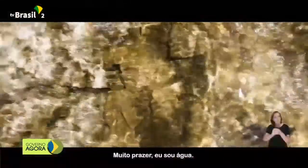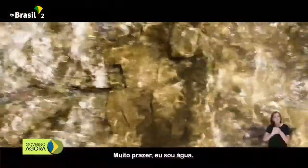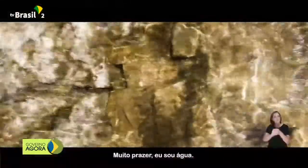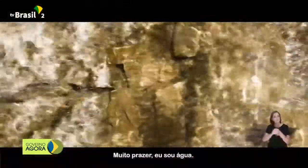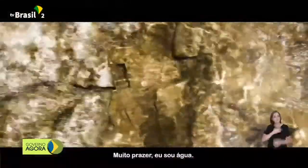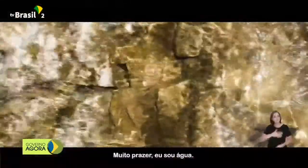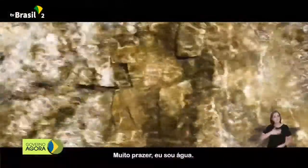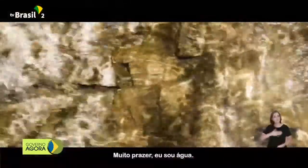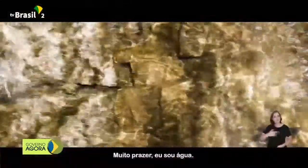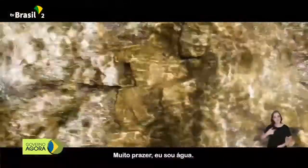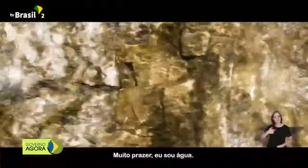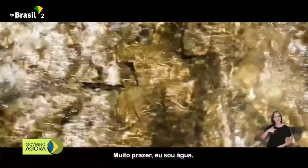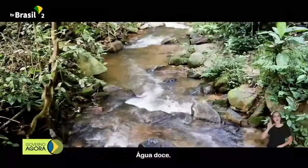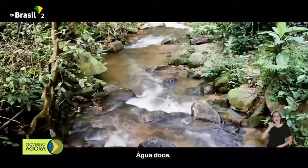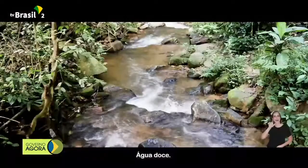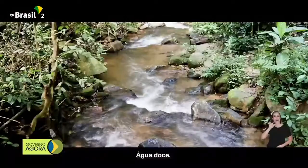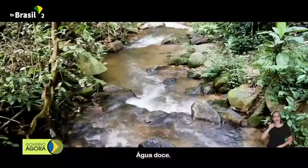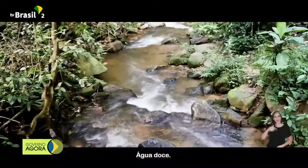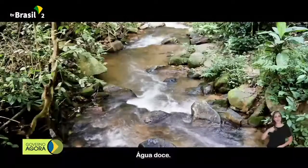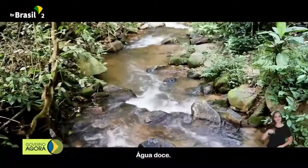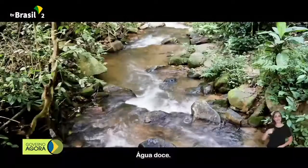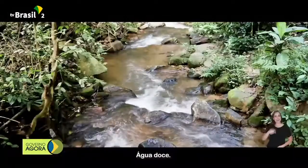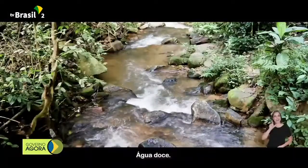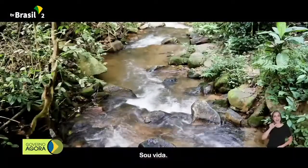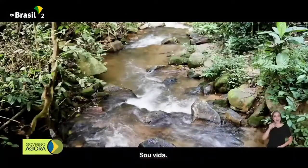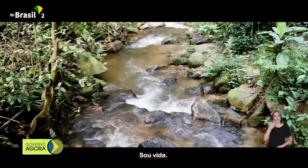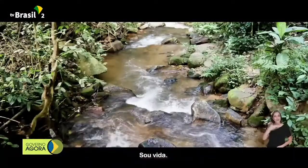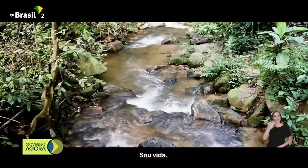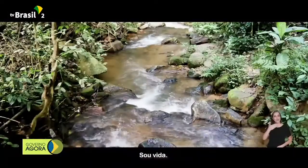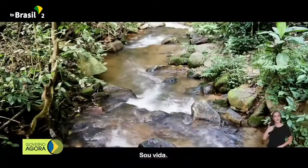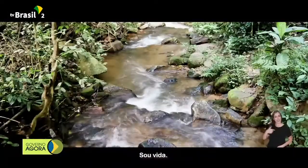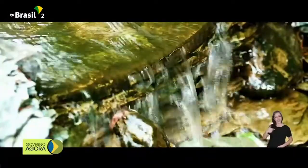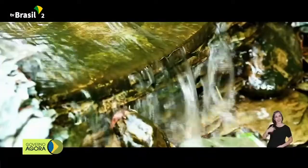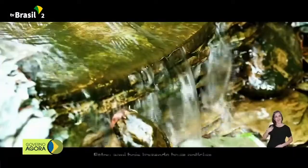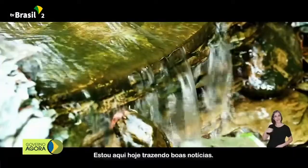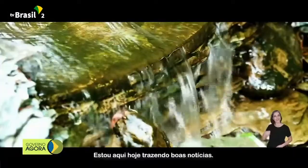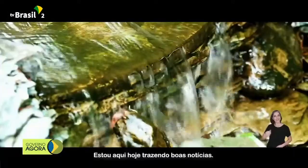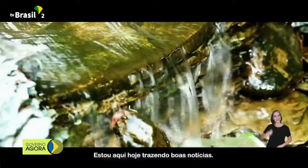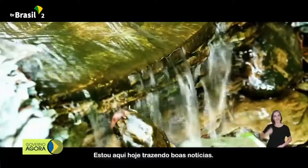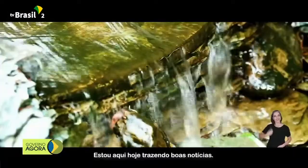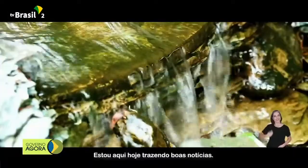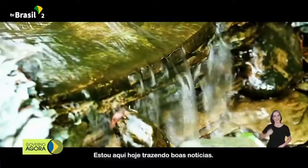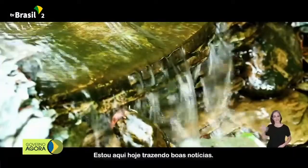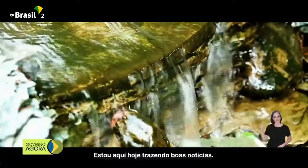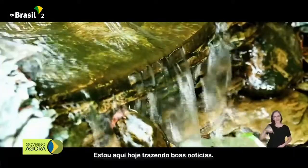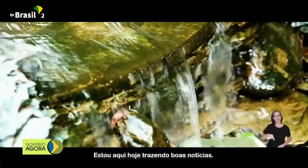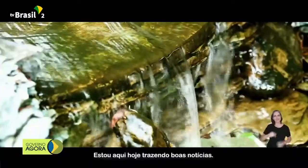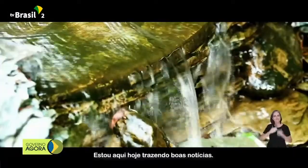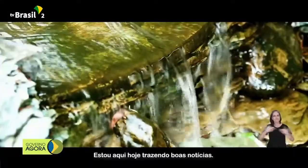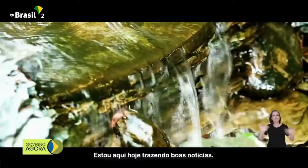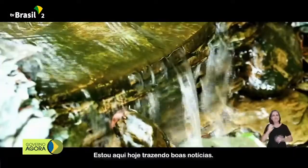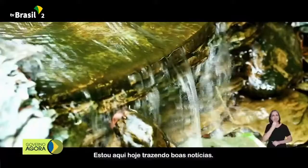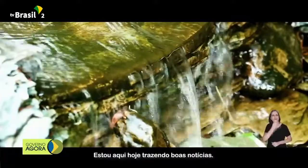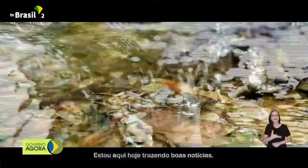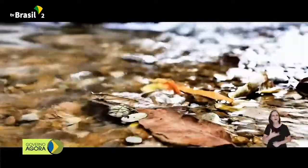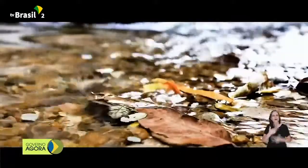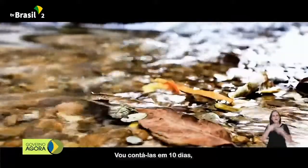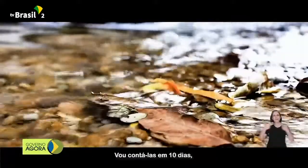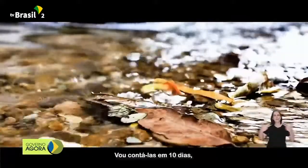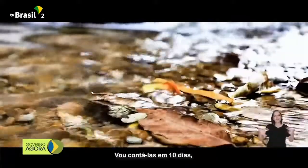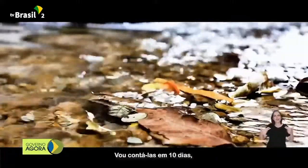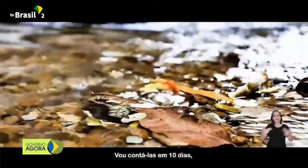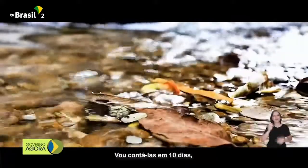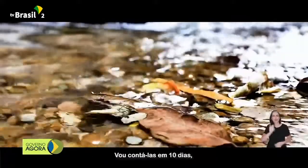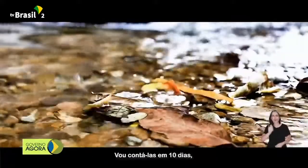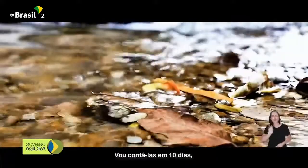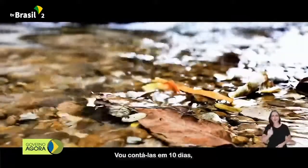Muito prazer, eu sou água, água doce, sou vida. Estou aqui hoje trazendo boas notícias.